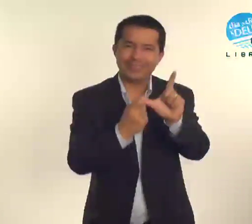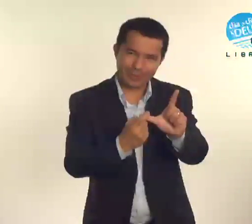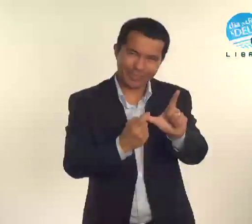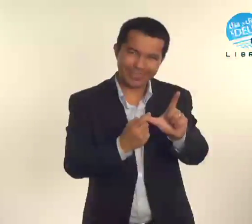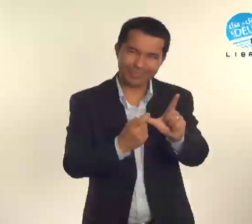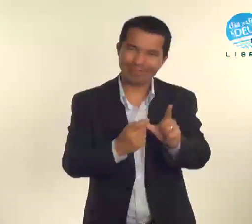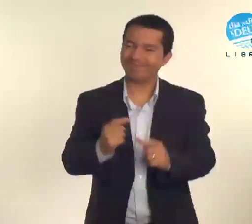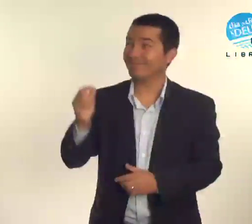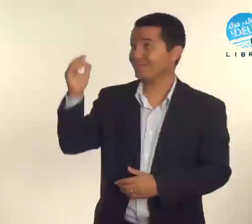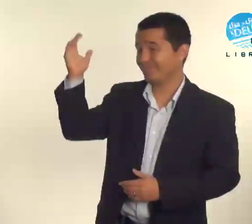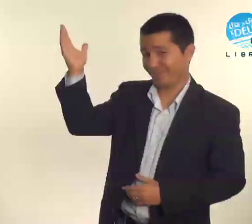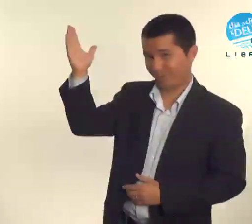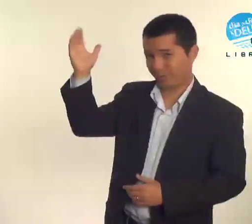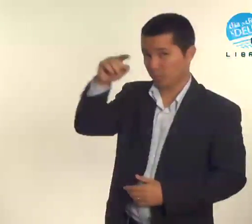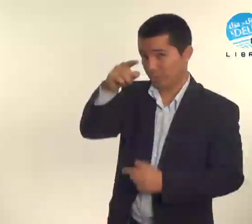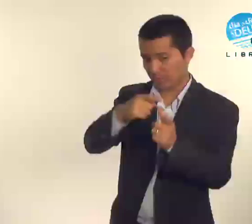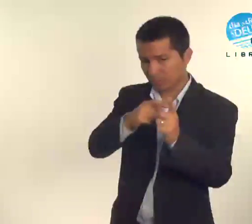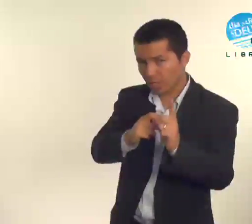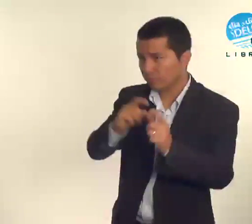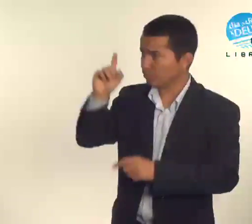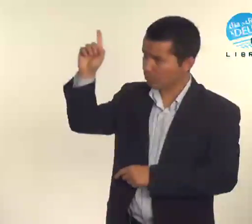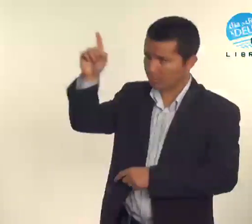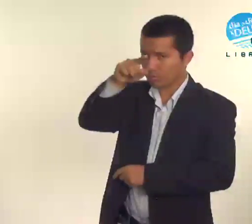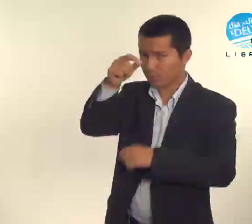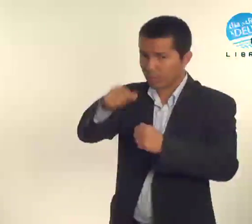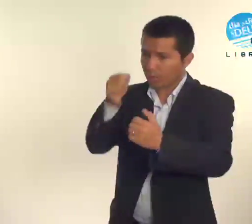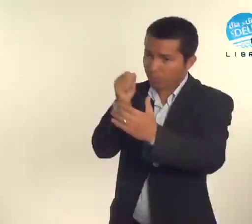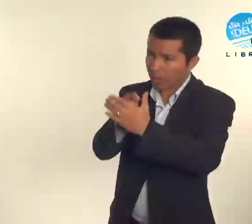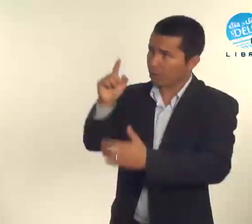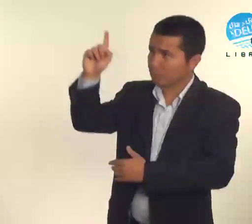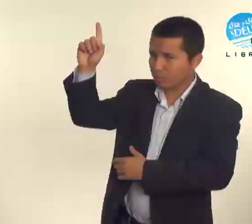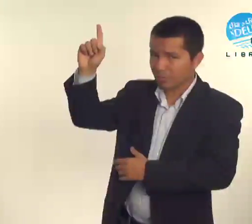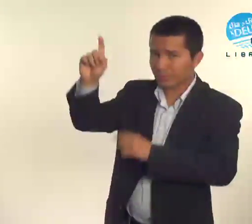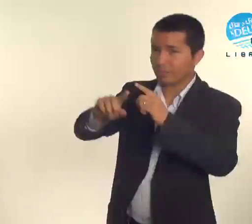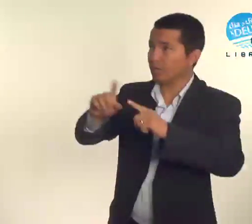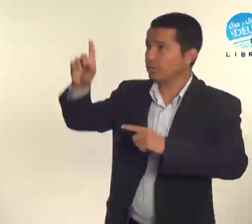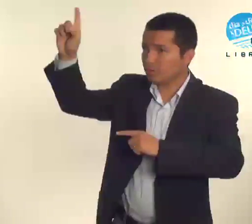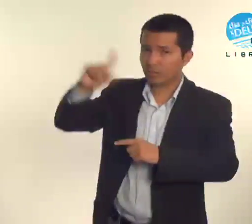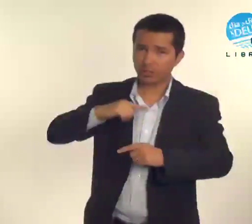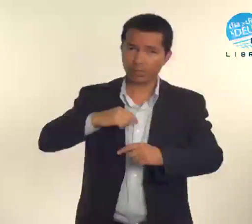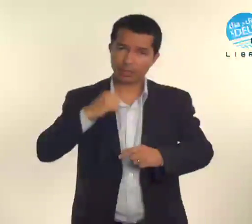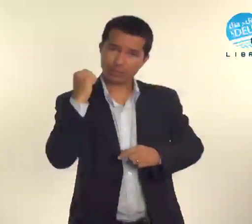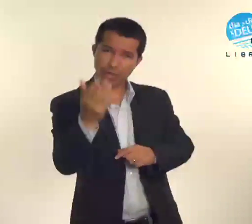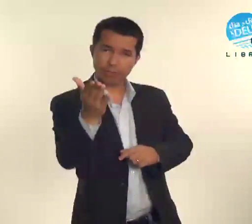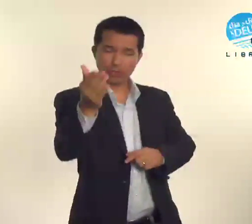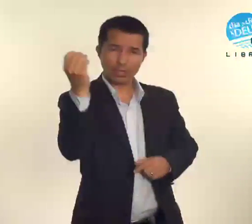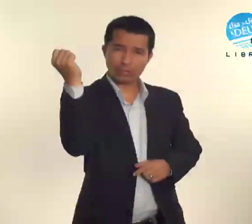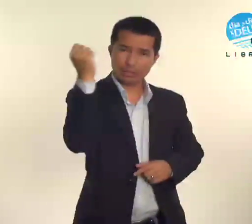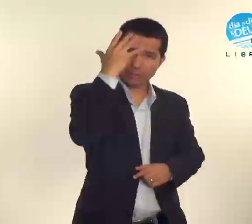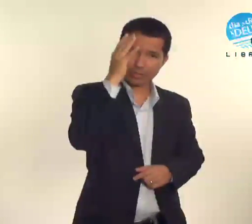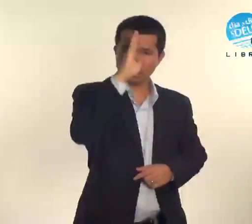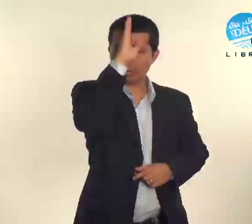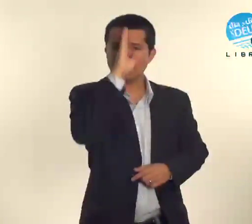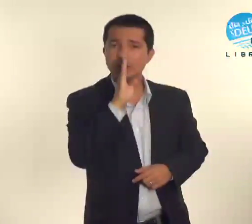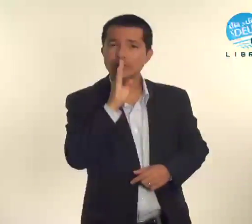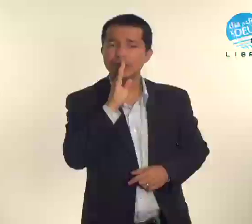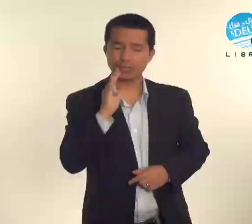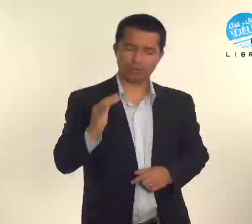E aí, Deus está dizendo, Jesus está dizendo, você precisa de perdão. Você precisa